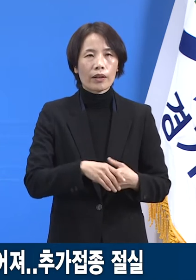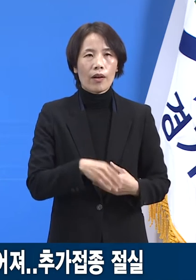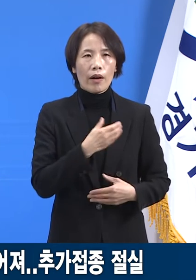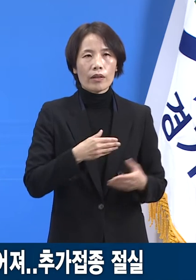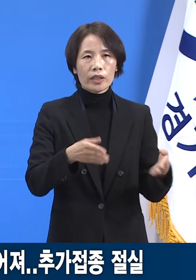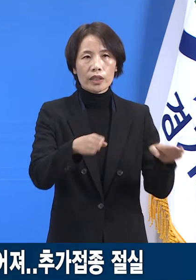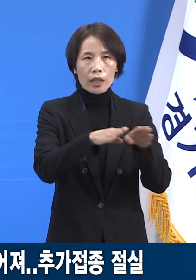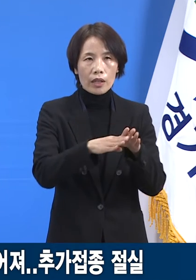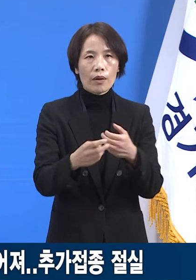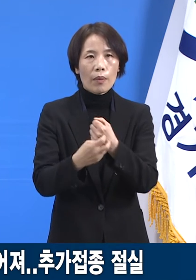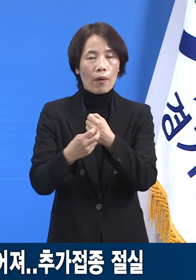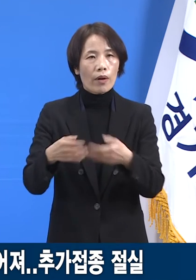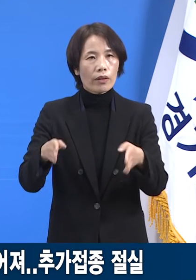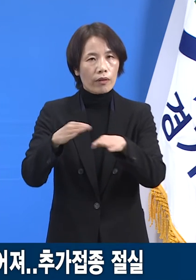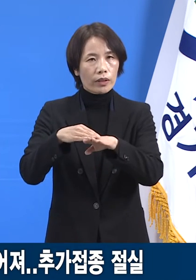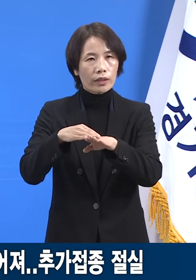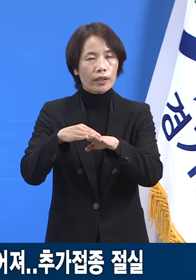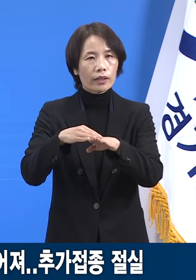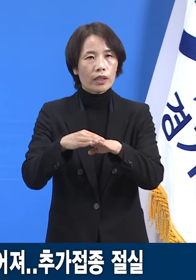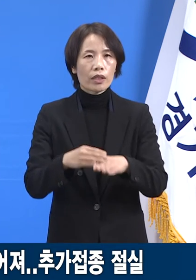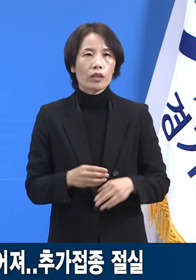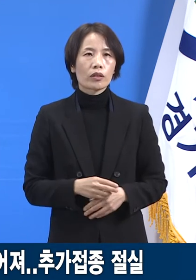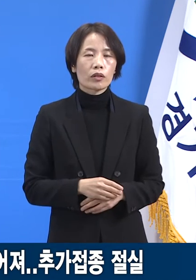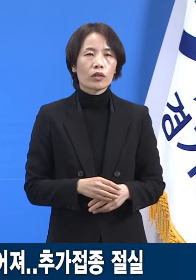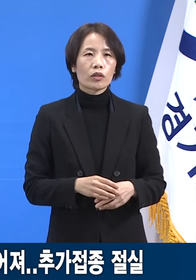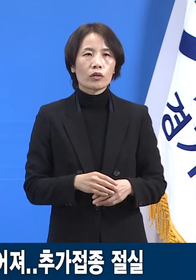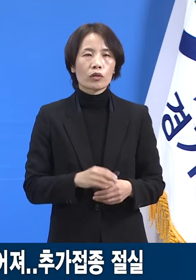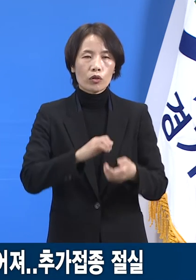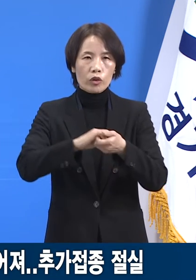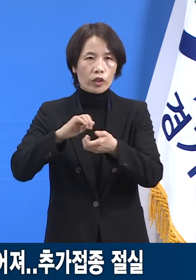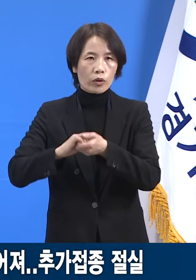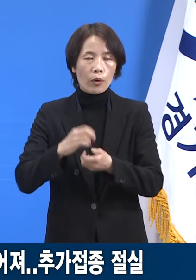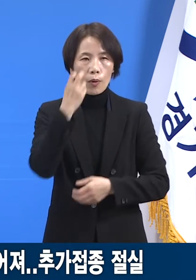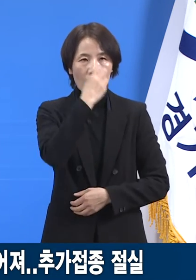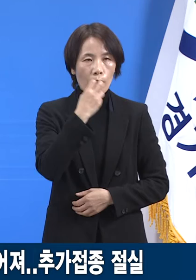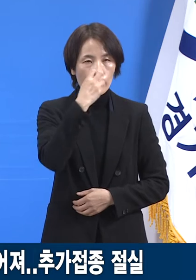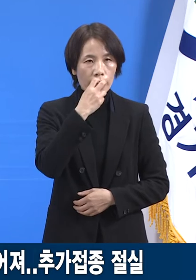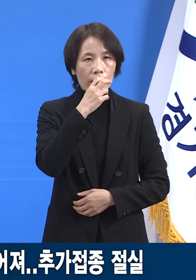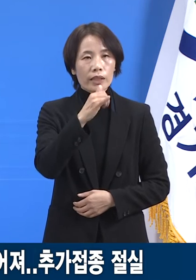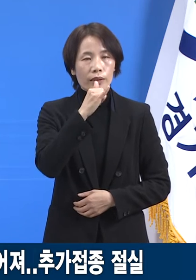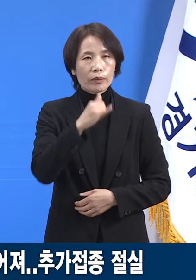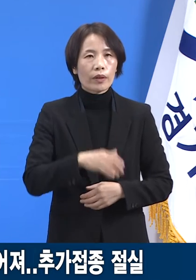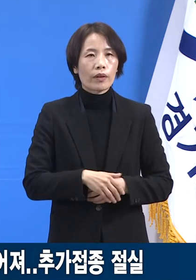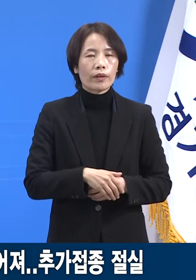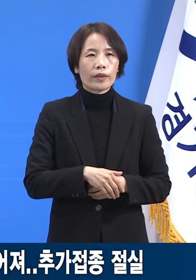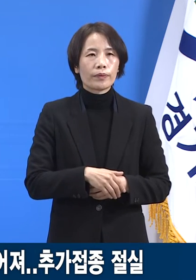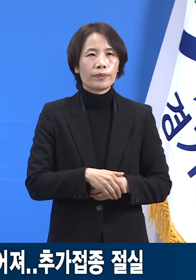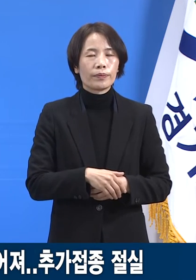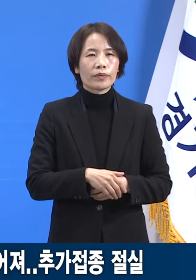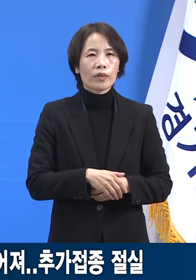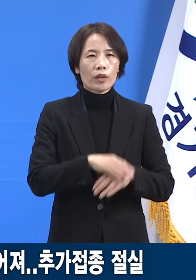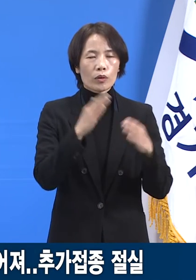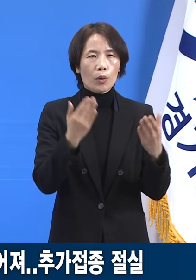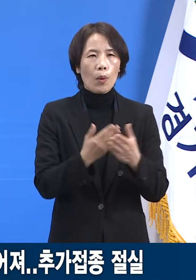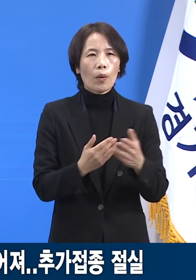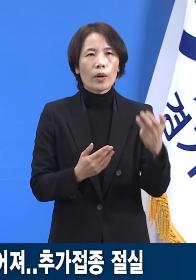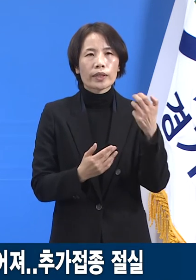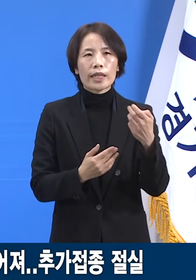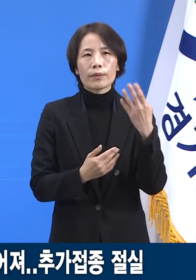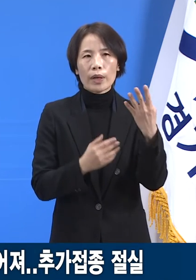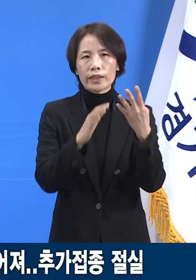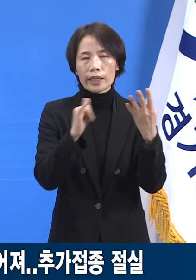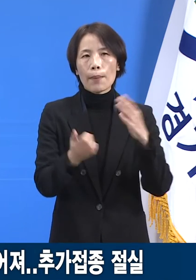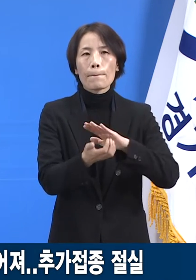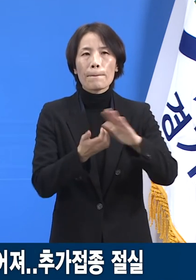감염 취약시설 주기적 선제 검사를 실시하고 있으며, 지난 12일부터 18일까지 총 48명의